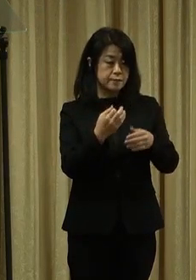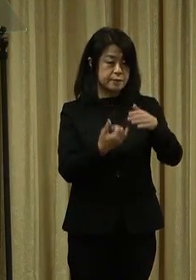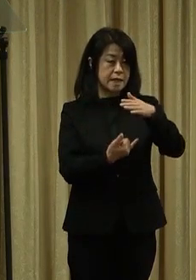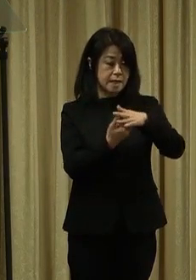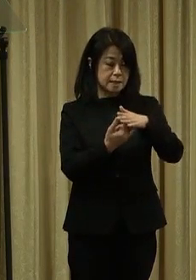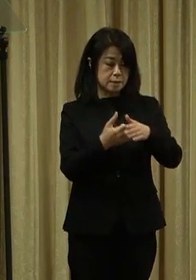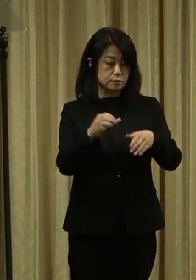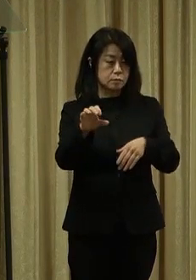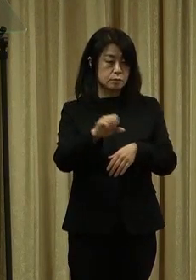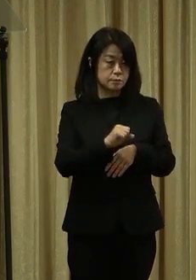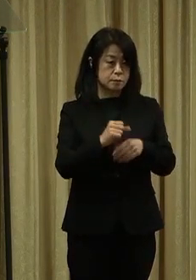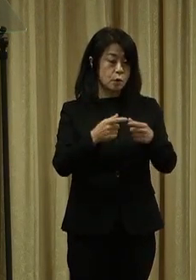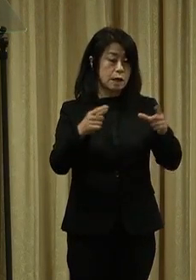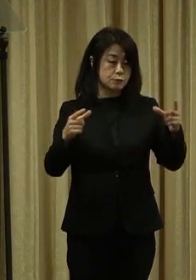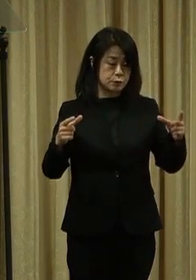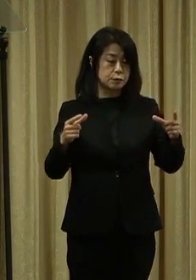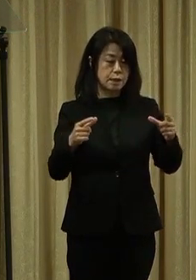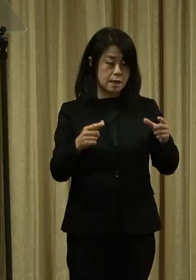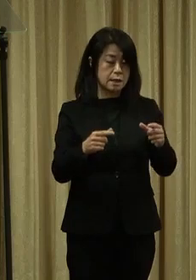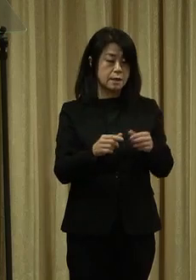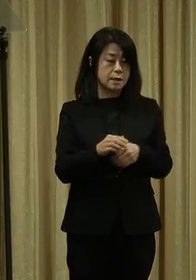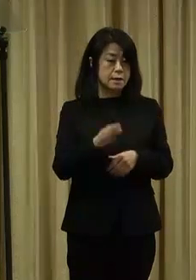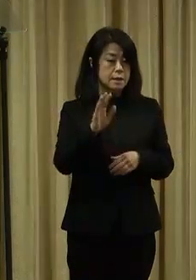和7年度からの